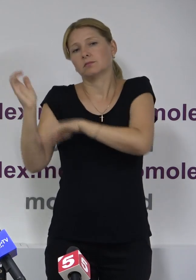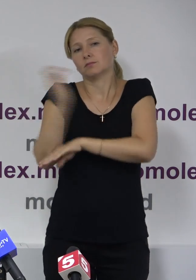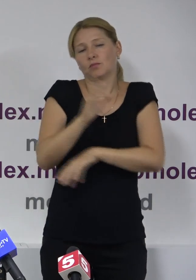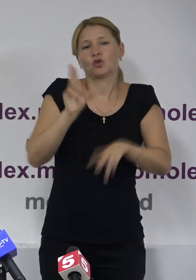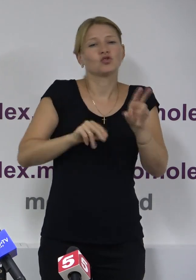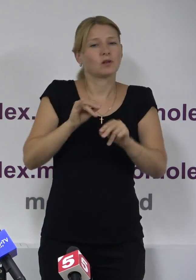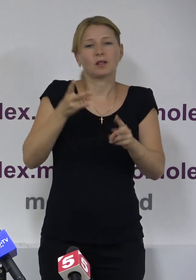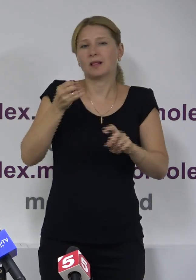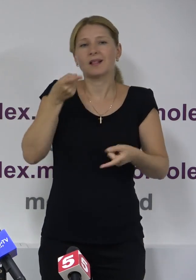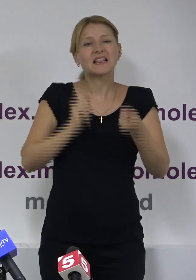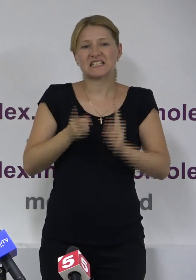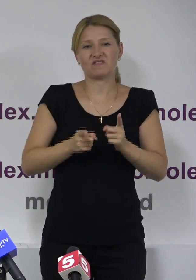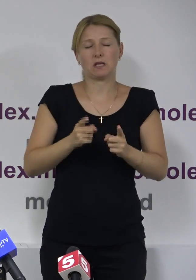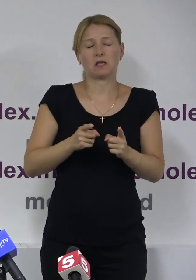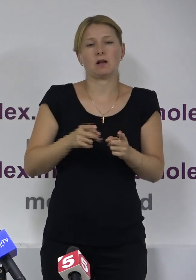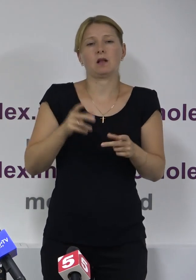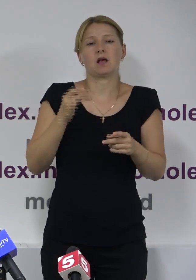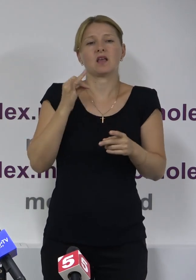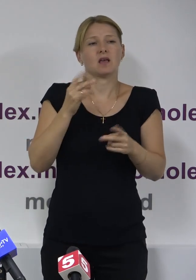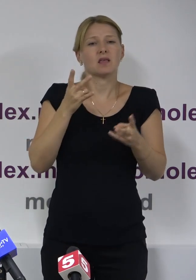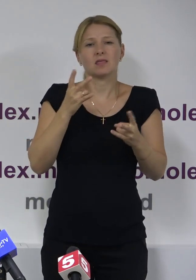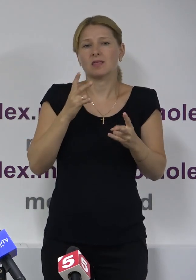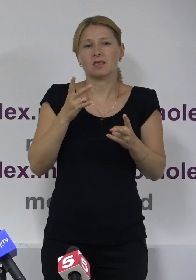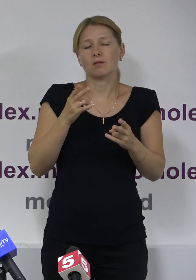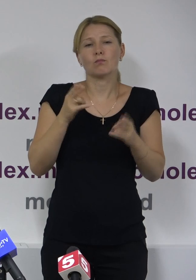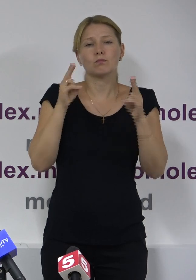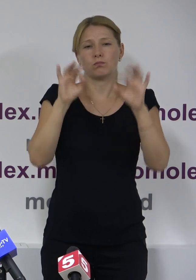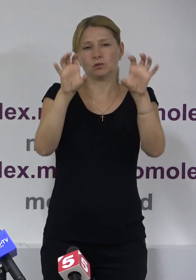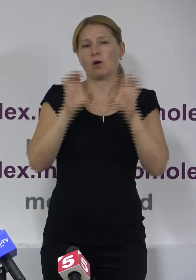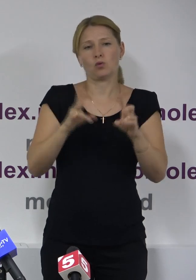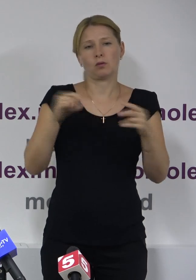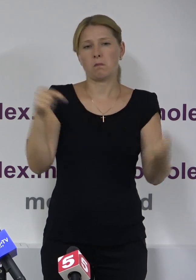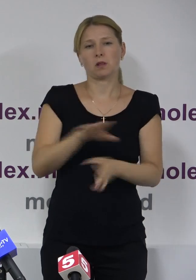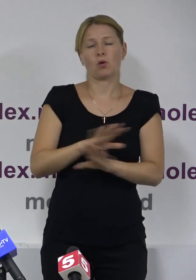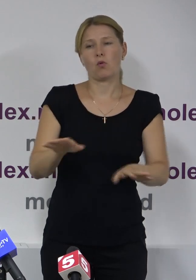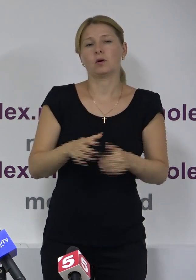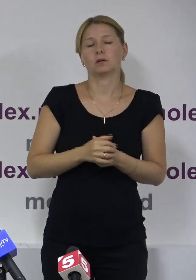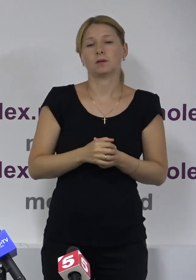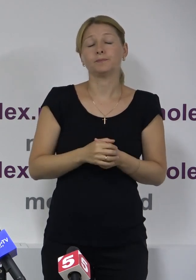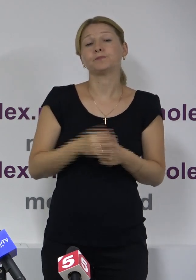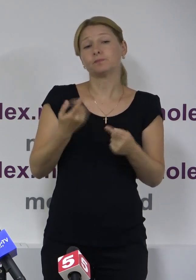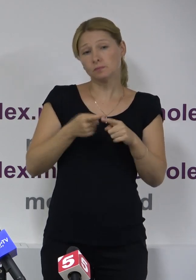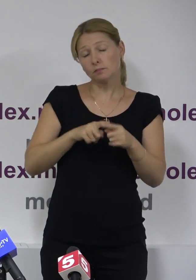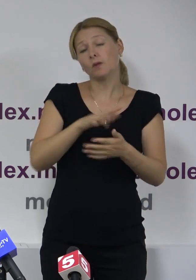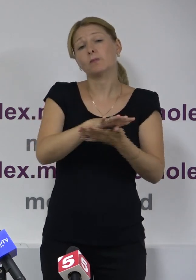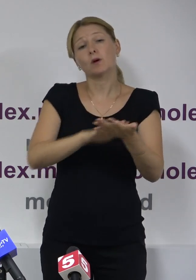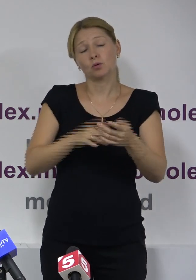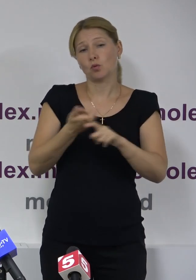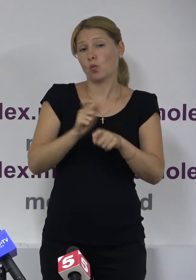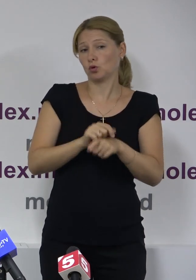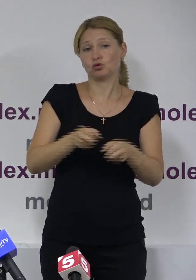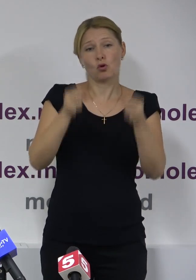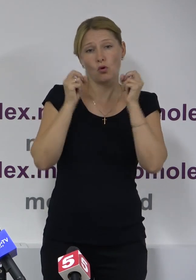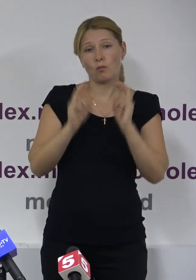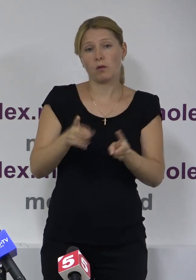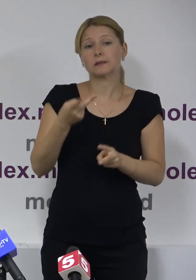ilicite, introduse ilicit în Republica Moldova, acesta rămâne în continuare un pericol semnificativ